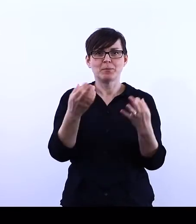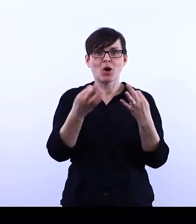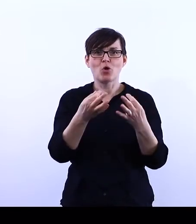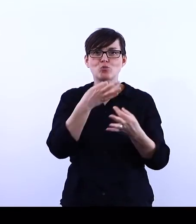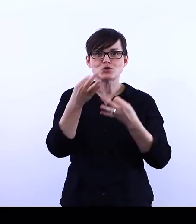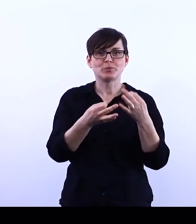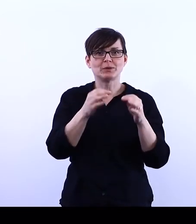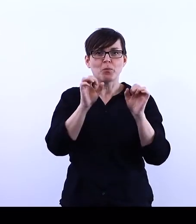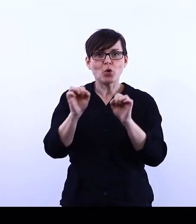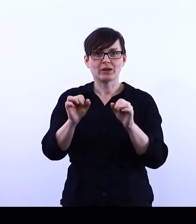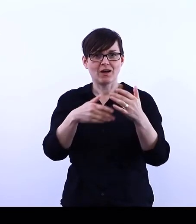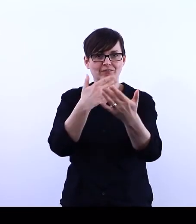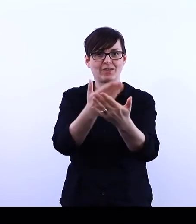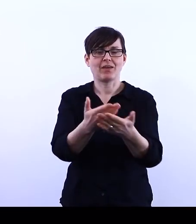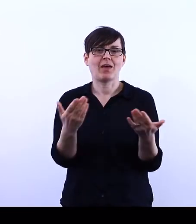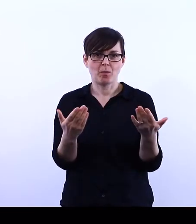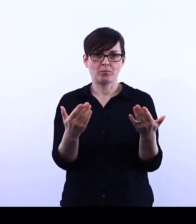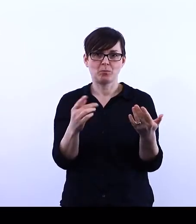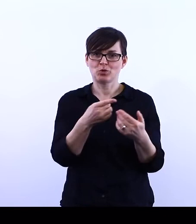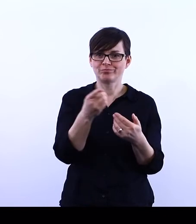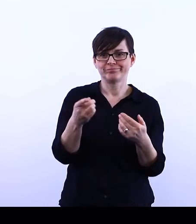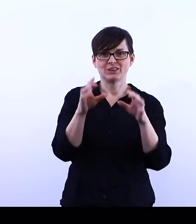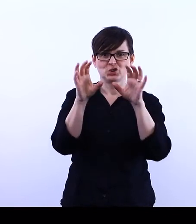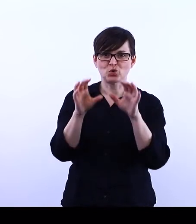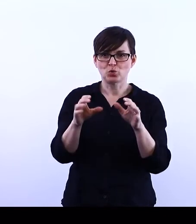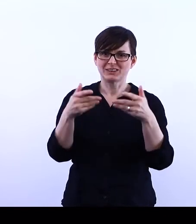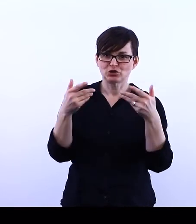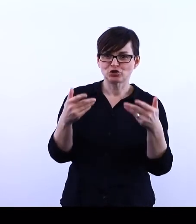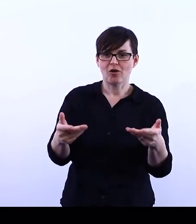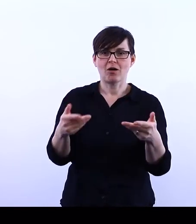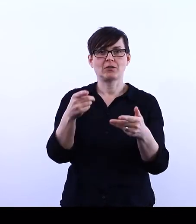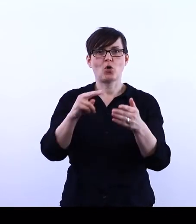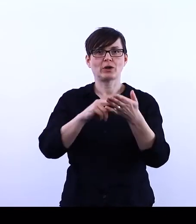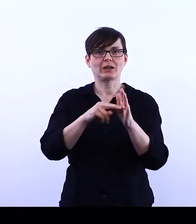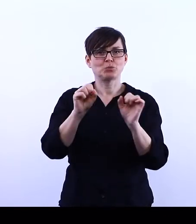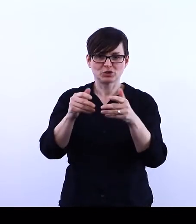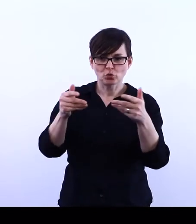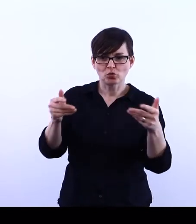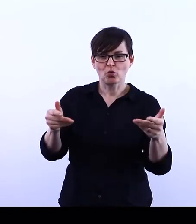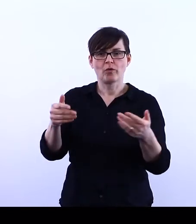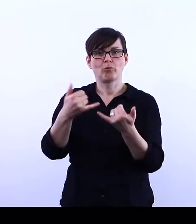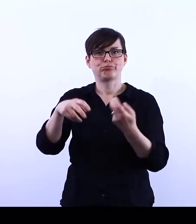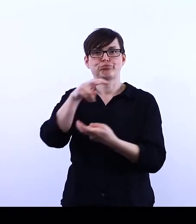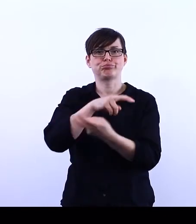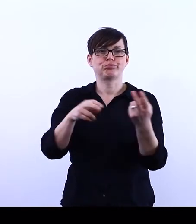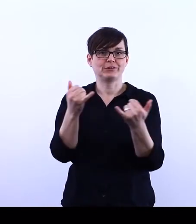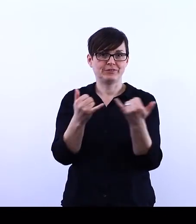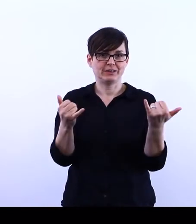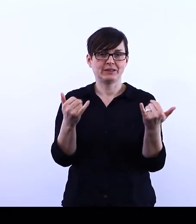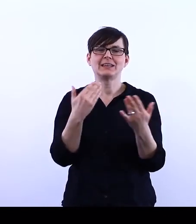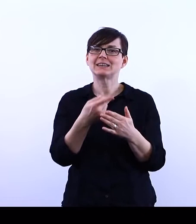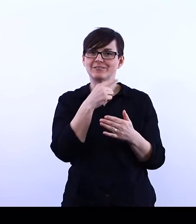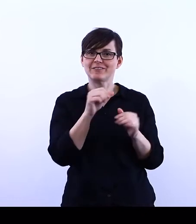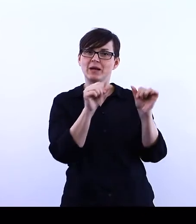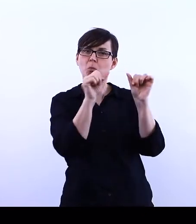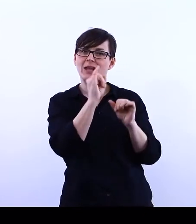Also wie gehen wir dann mit dieser Struktur, mit diesen technischen Gegebenheiten auch um? Und da sind wir den Modellprojekten eben wiederum sehr dankbar, die da, glaube ich, sehr